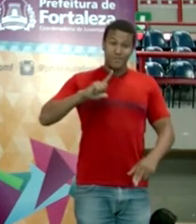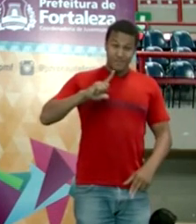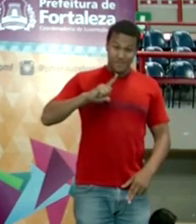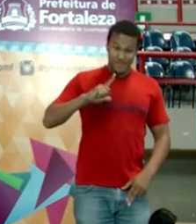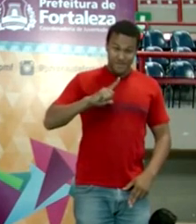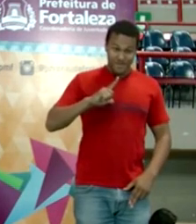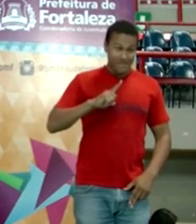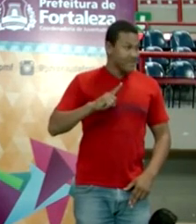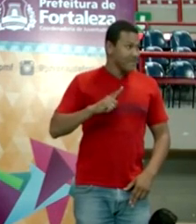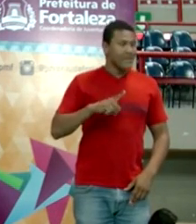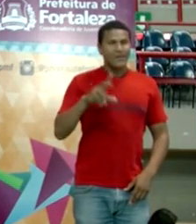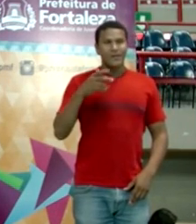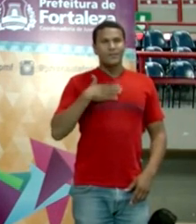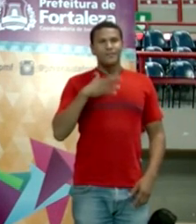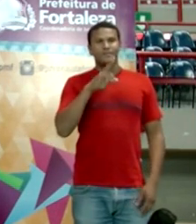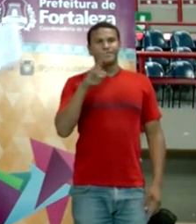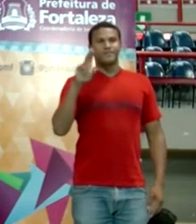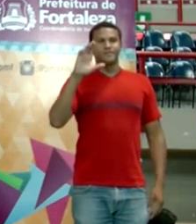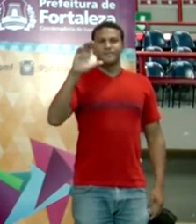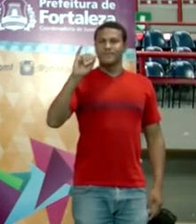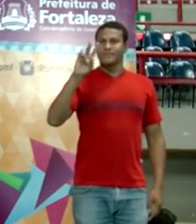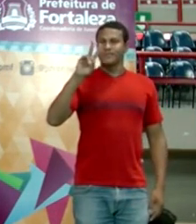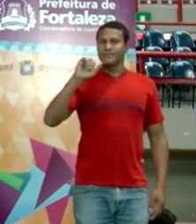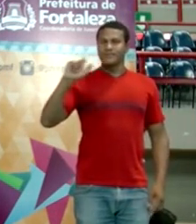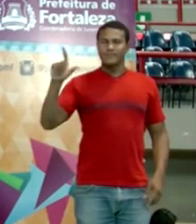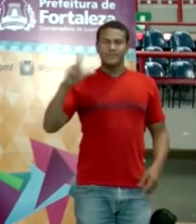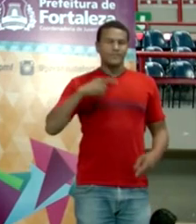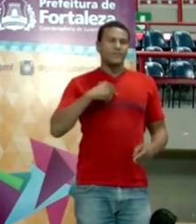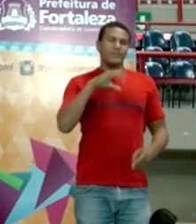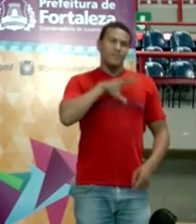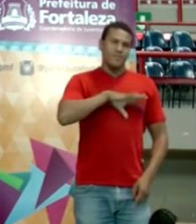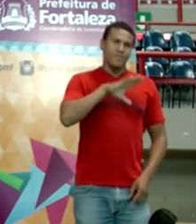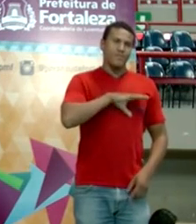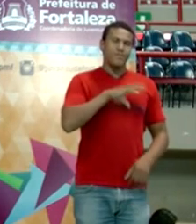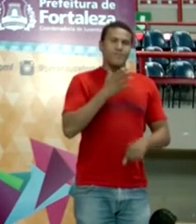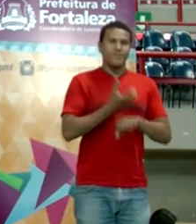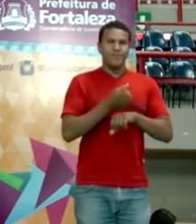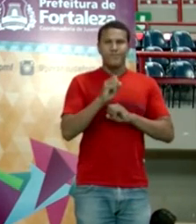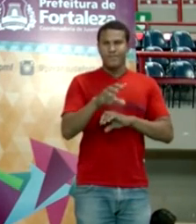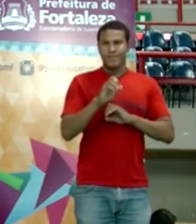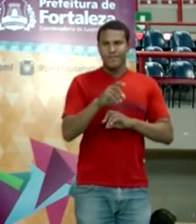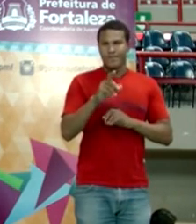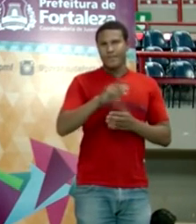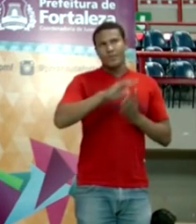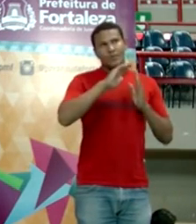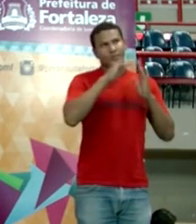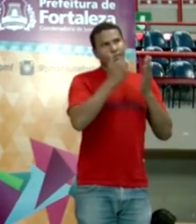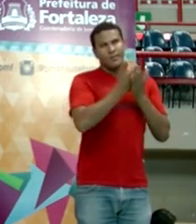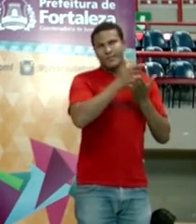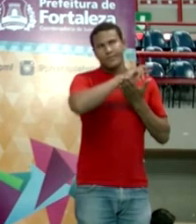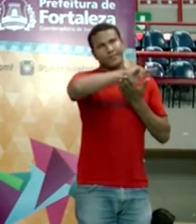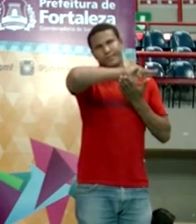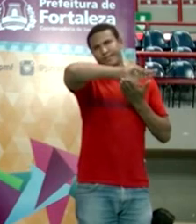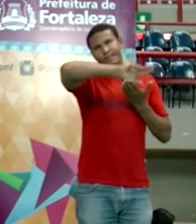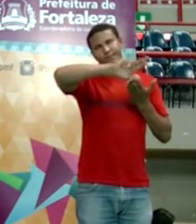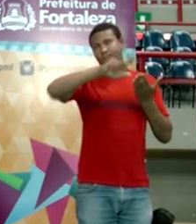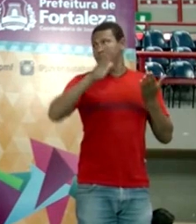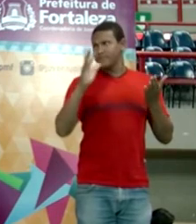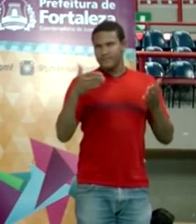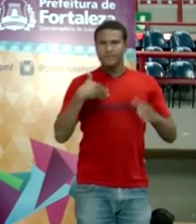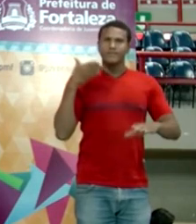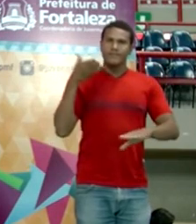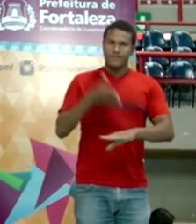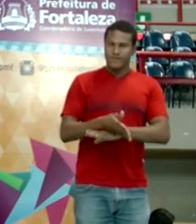sou professor de língua portuguesa, de colégios e cursos espalhados aí pelo mundo. Já estive aqui outras